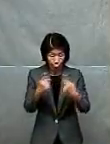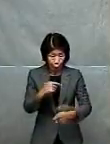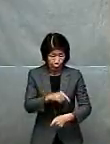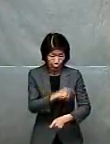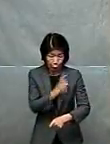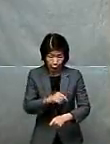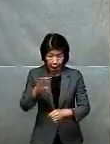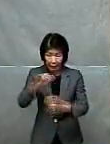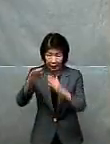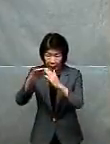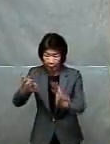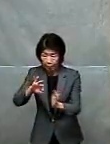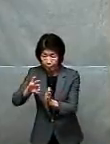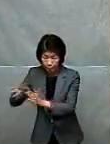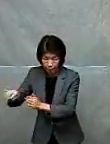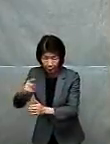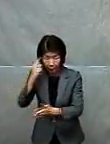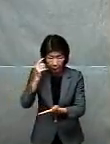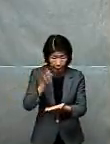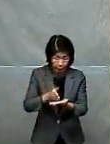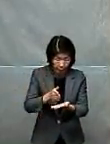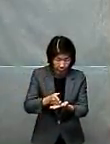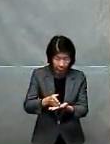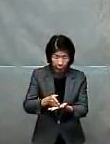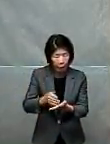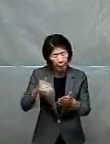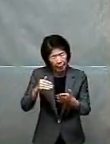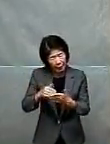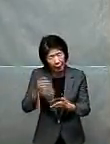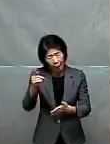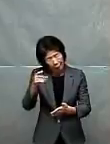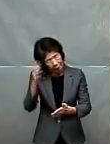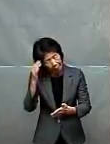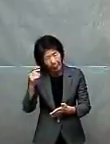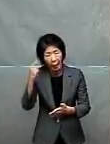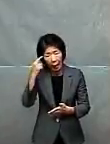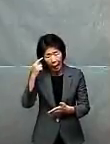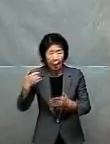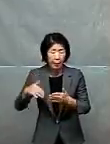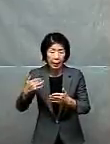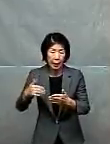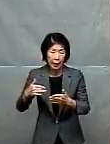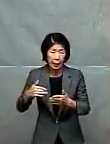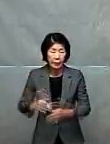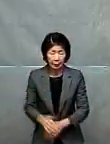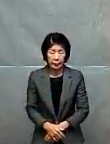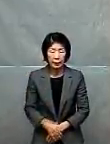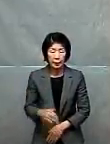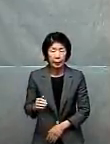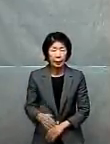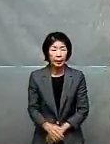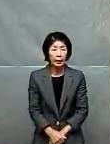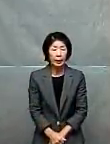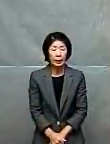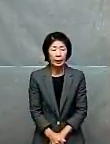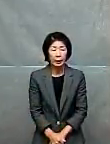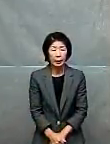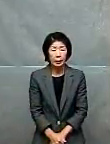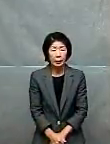議会を差し置いて県がというようなことまでは考えていないところでございます。は